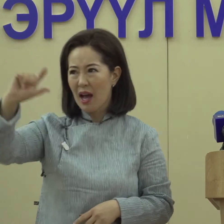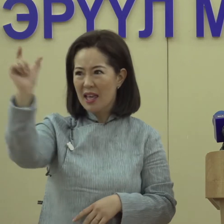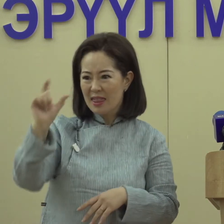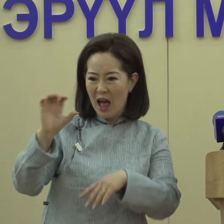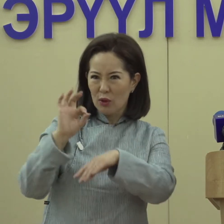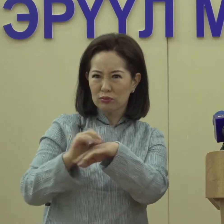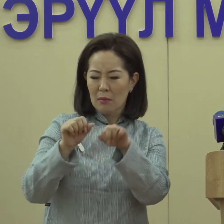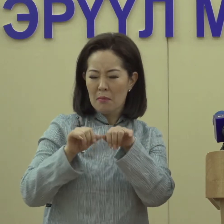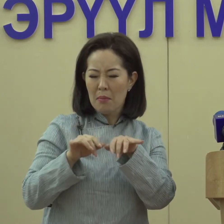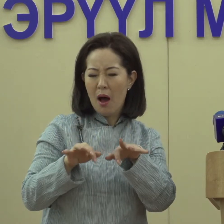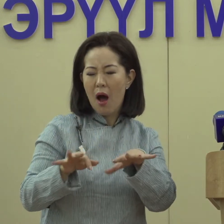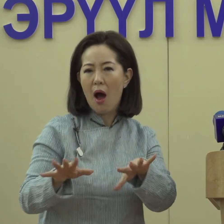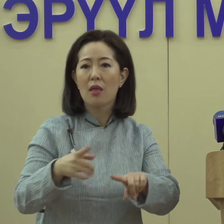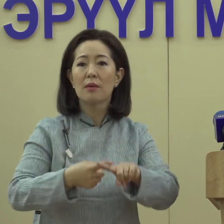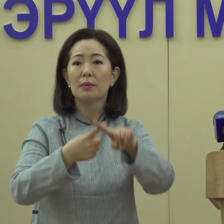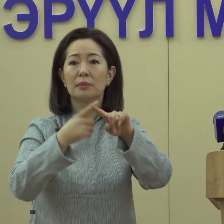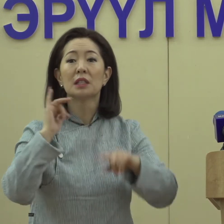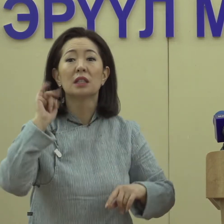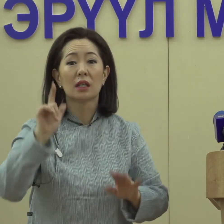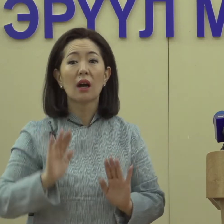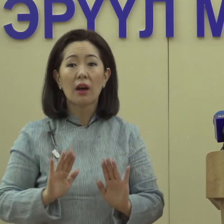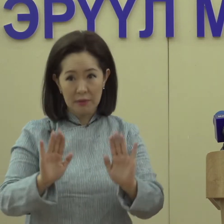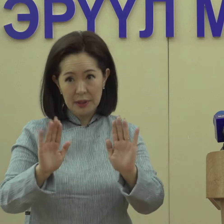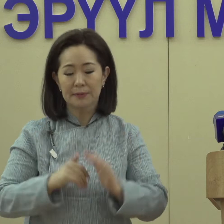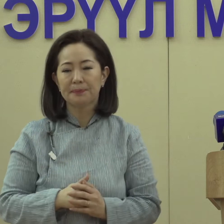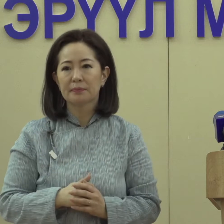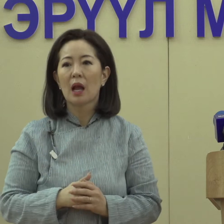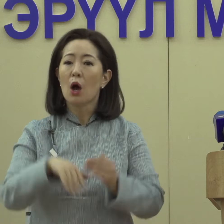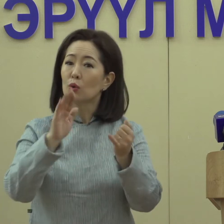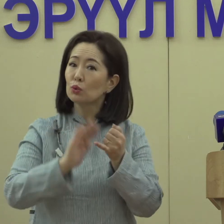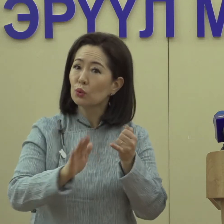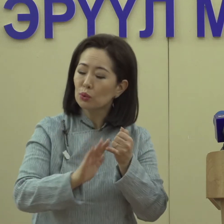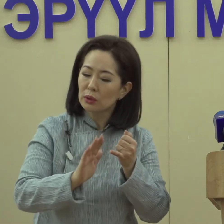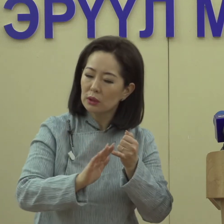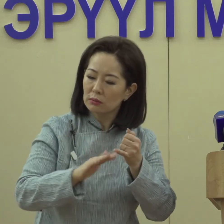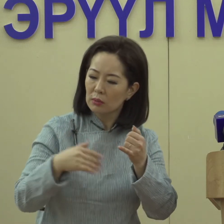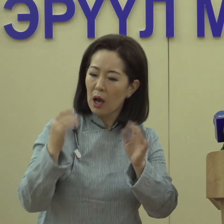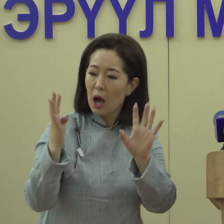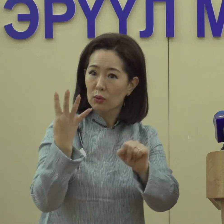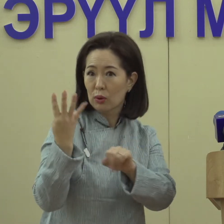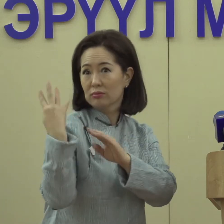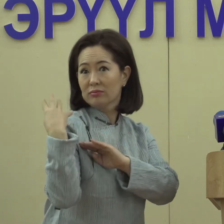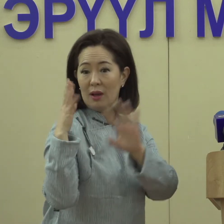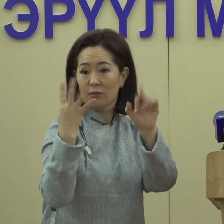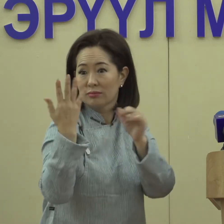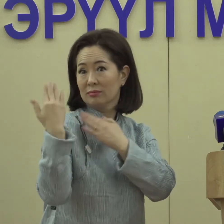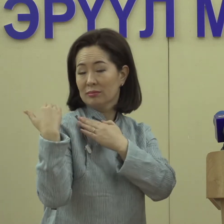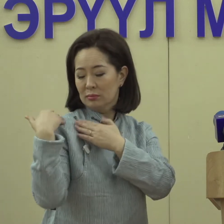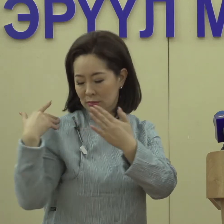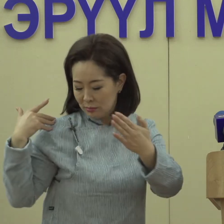тархацтай хэвээрээ одоо байна. За тэгээд ер нь бид нар сүүлийн одоо 14 хоног энэ шинэ коронавирус халдвар